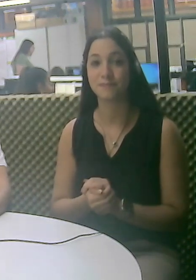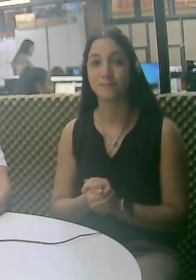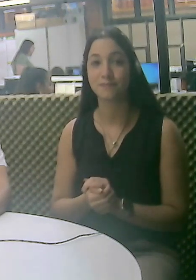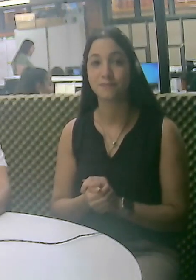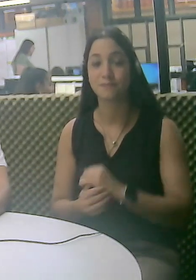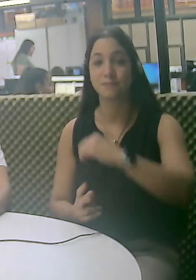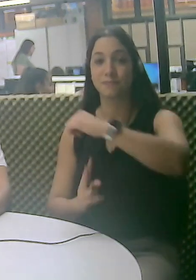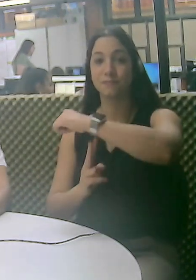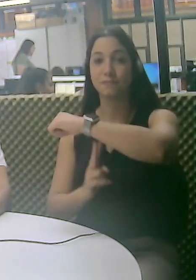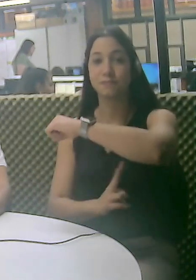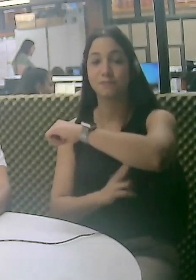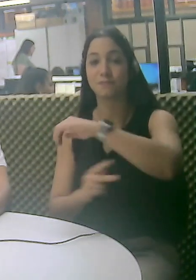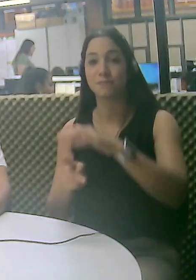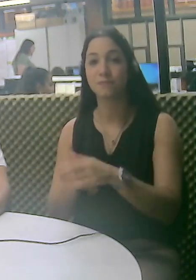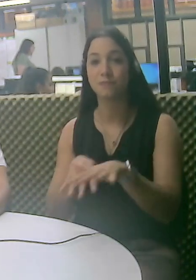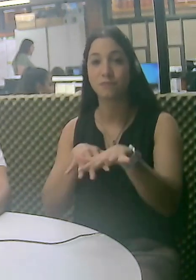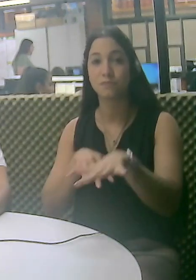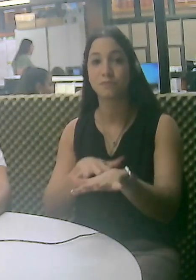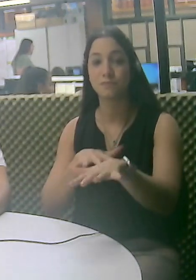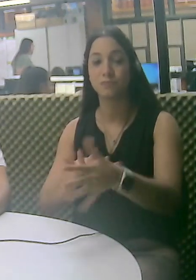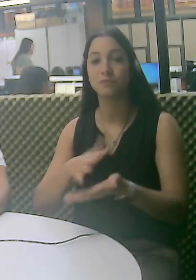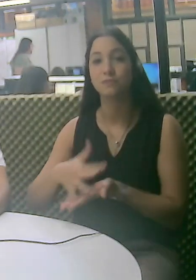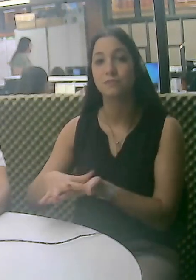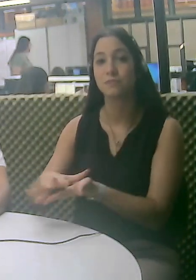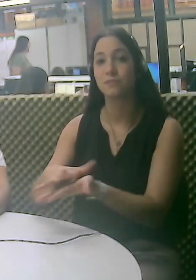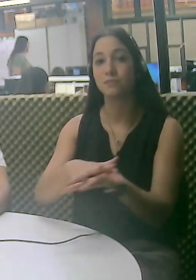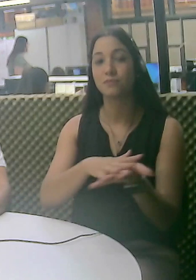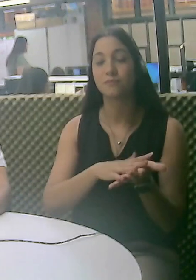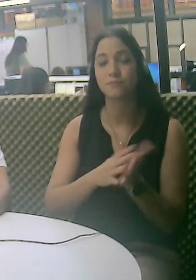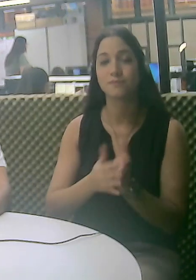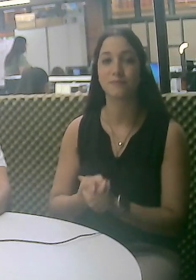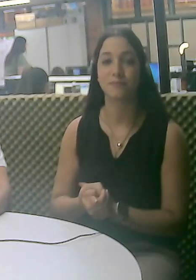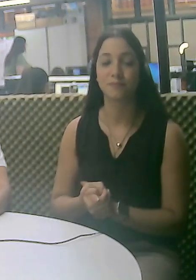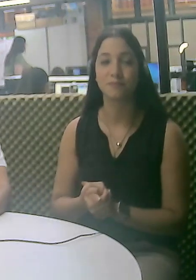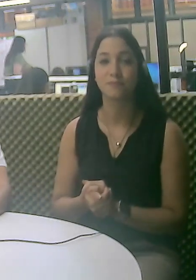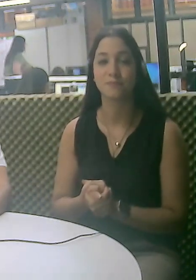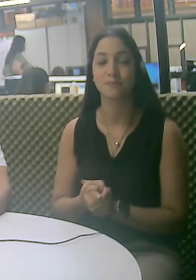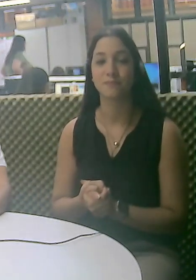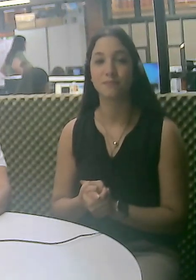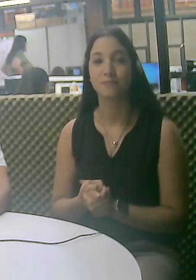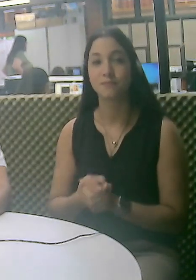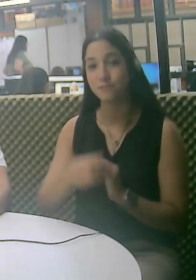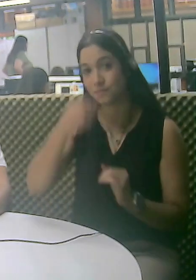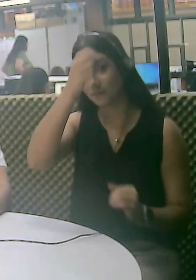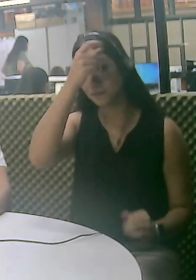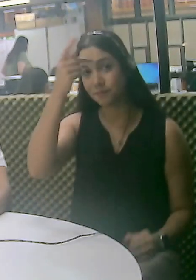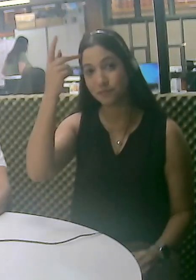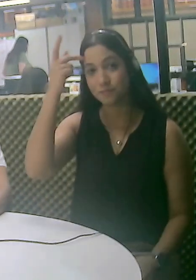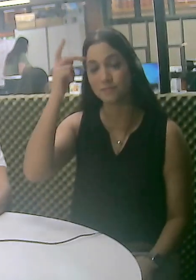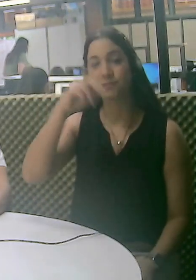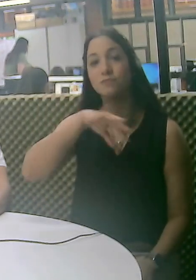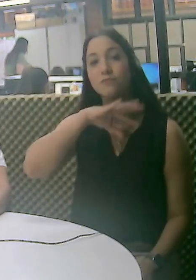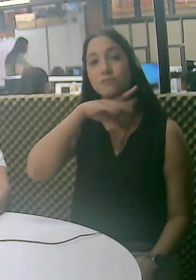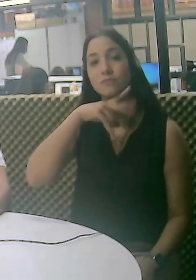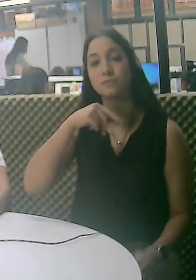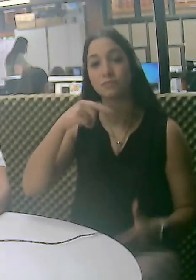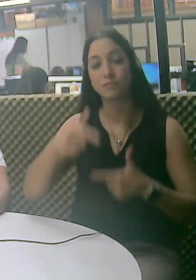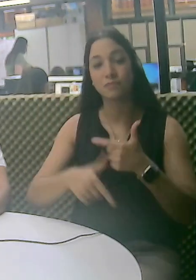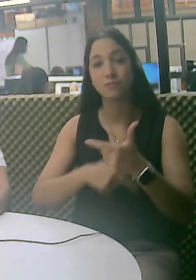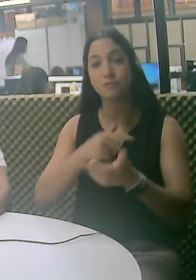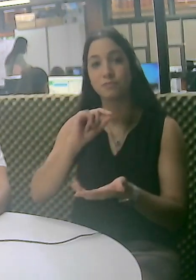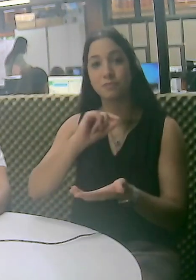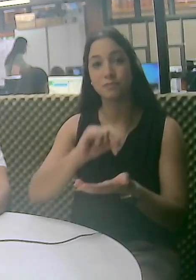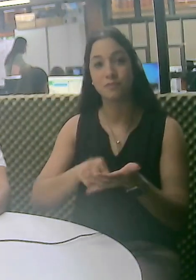Passarela do samba já está pronta para desfile de escolas e blocos. Prefeito Odelmo Leão assina ordens de serviços